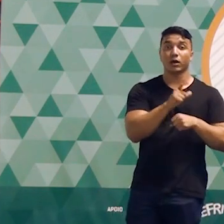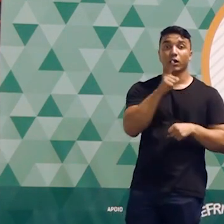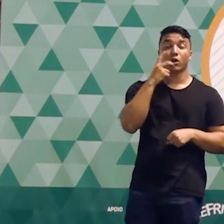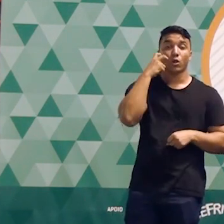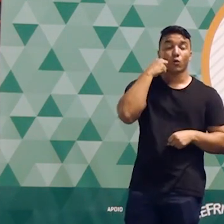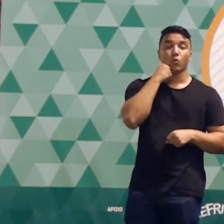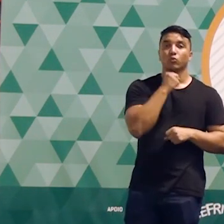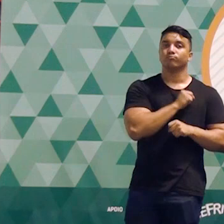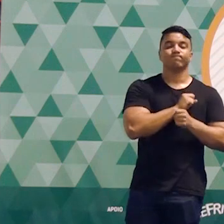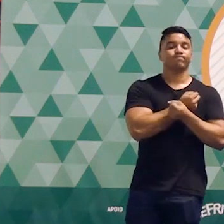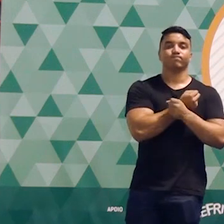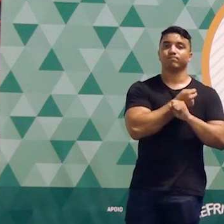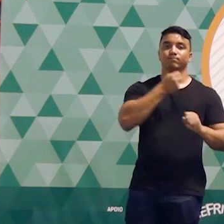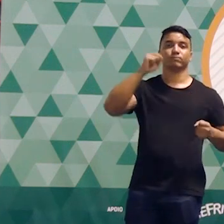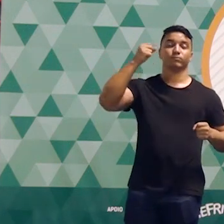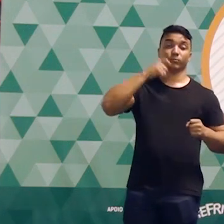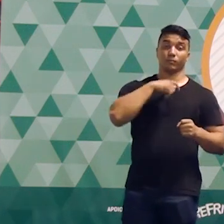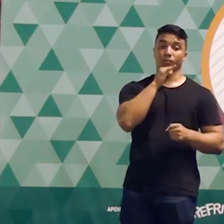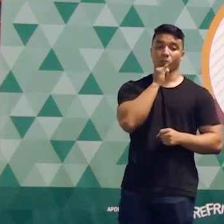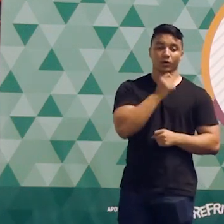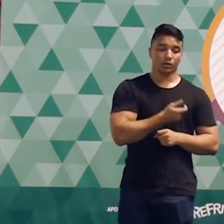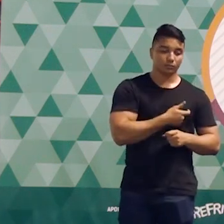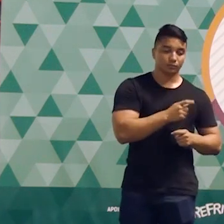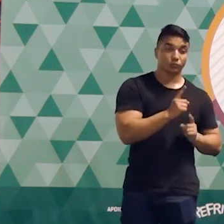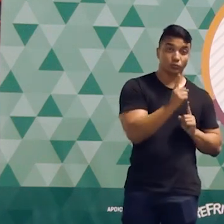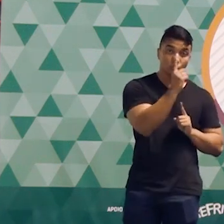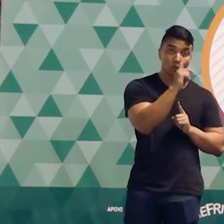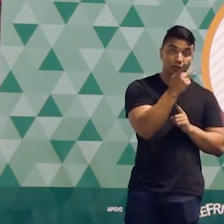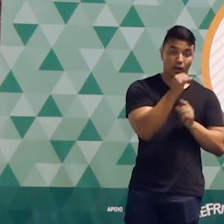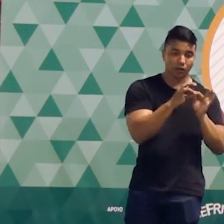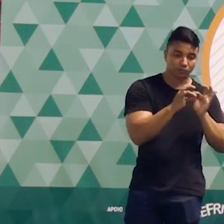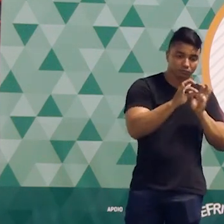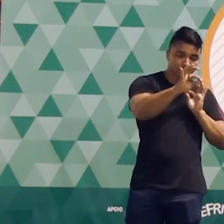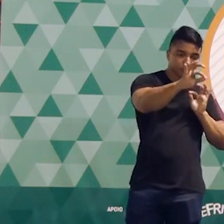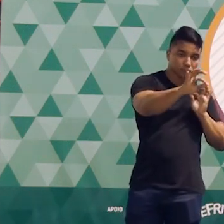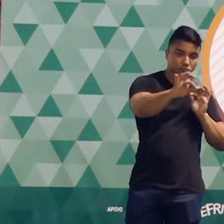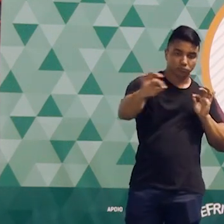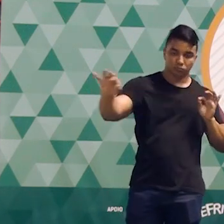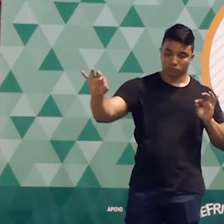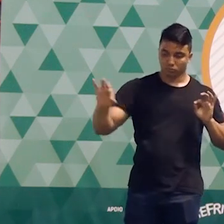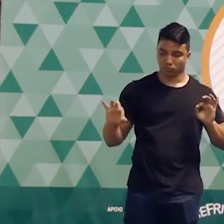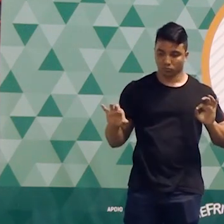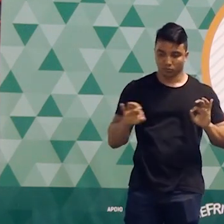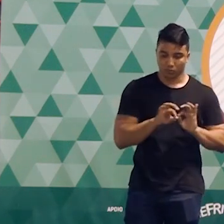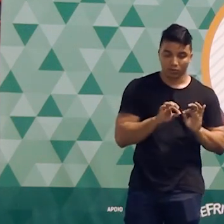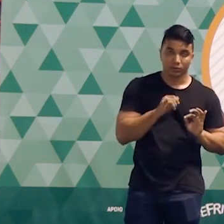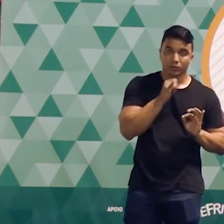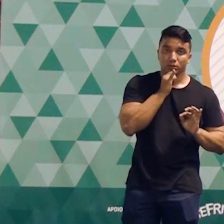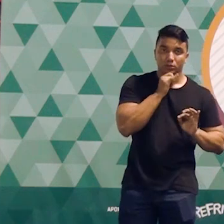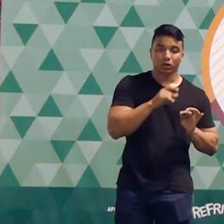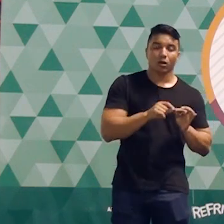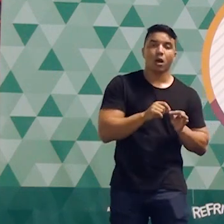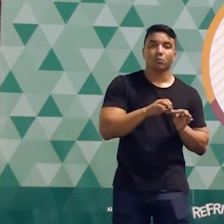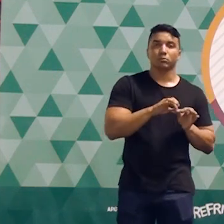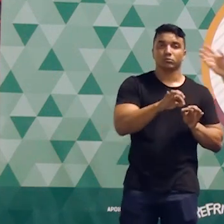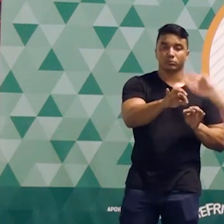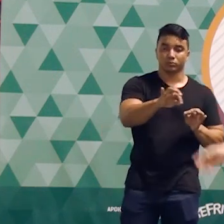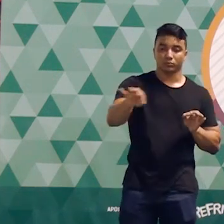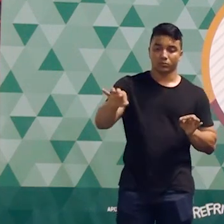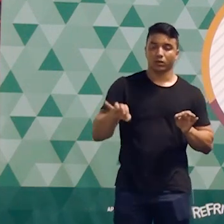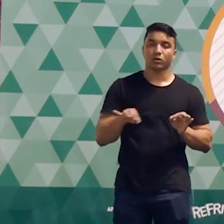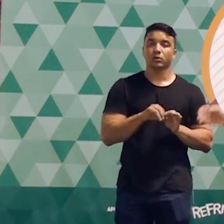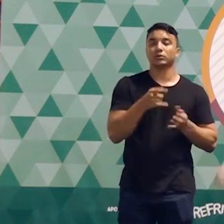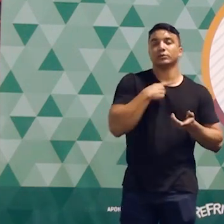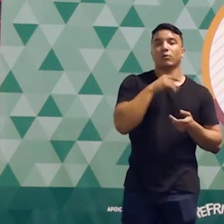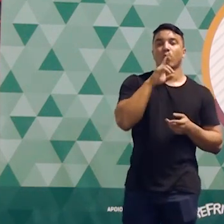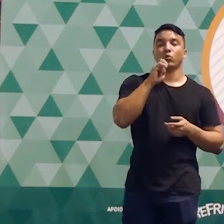lucro. Se tu plantar 1 hectare de teca, que é um quarteirão, imagina que tu tem 1 hectare lá em